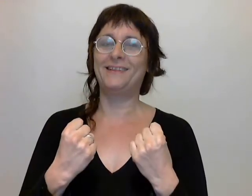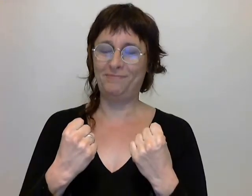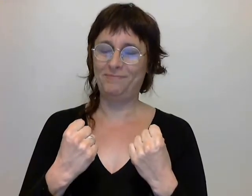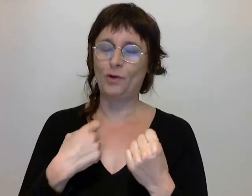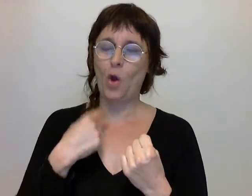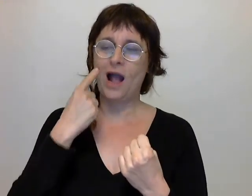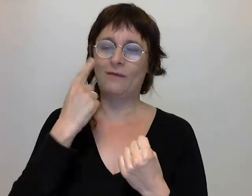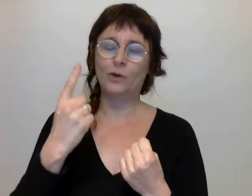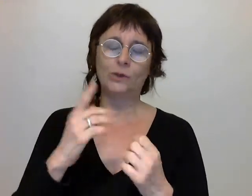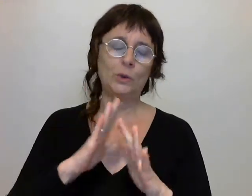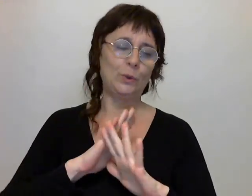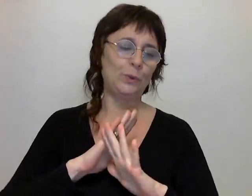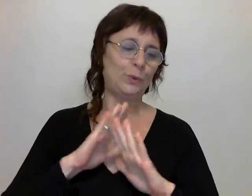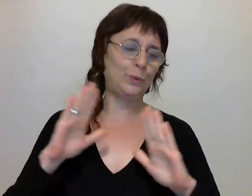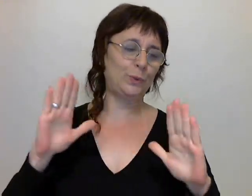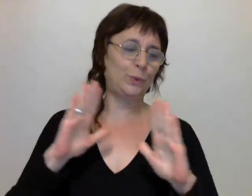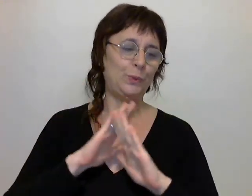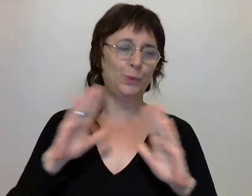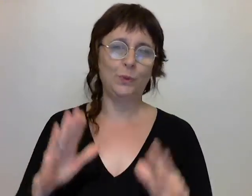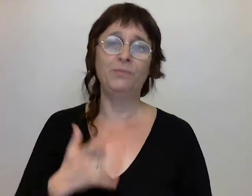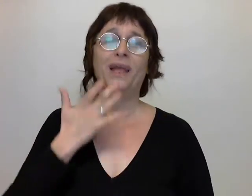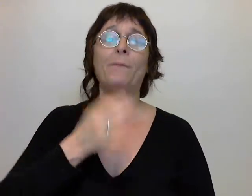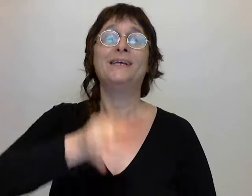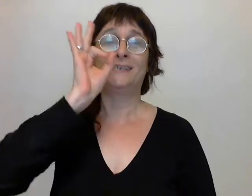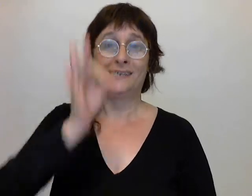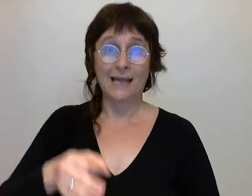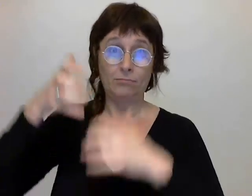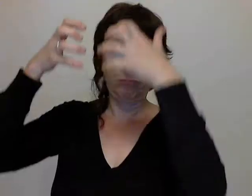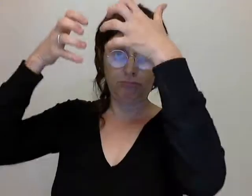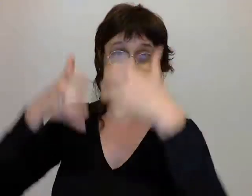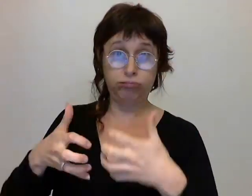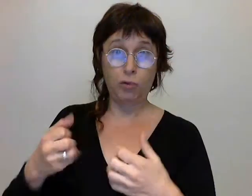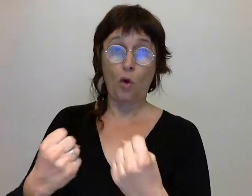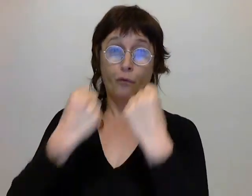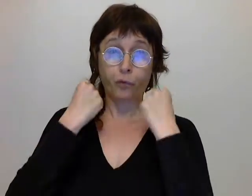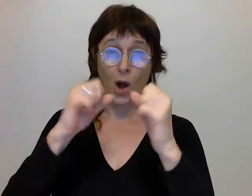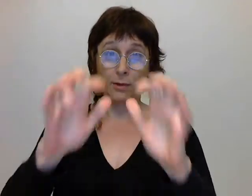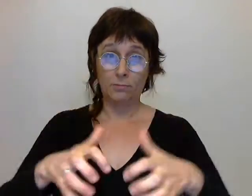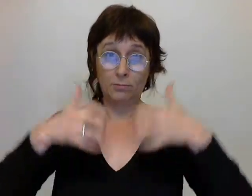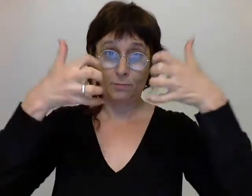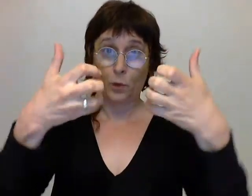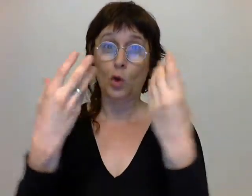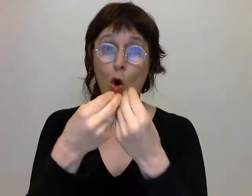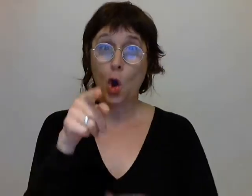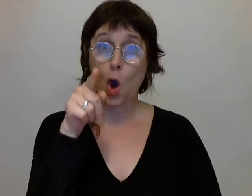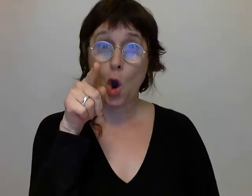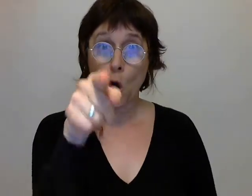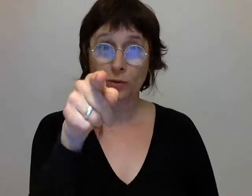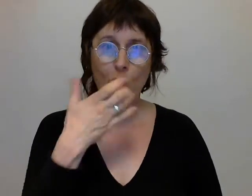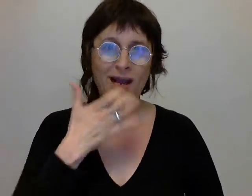Tierfan. Me ha contestado que... Justo, bien dicho. De su difunto novio, quería saber si le